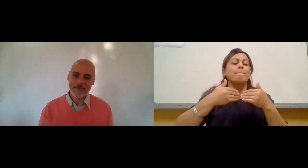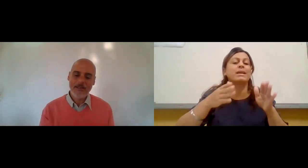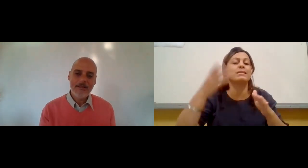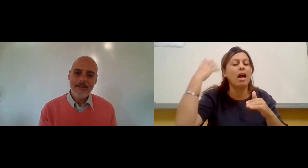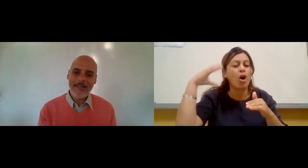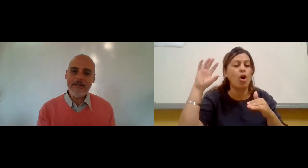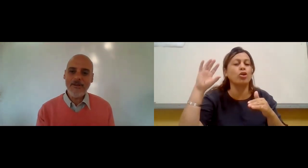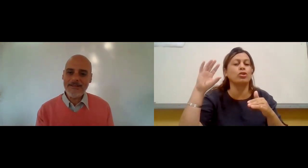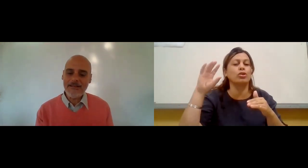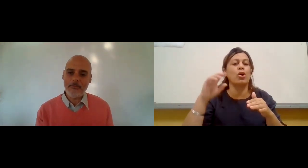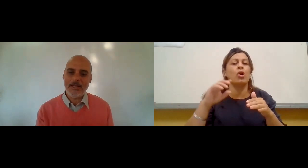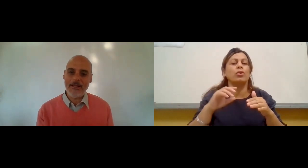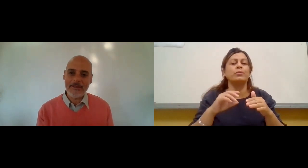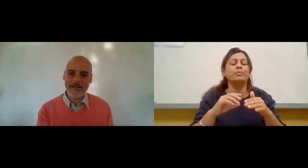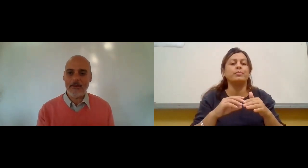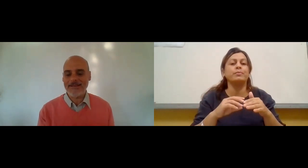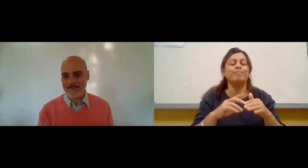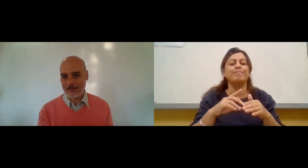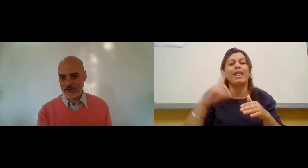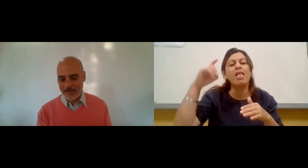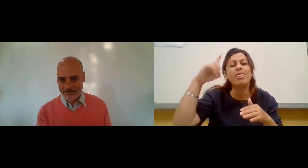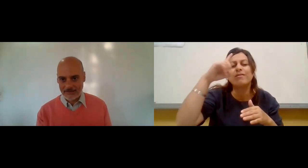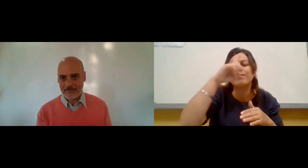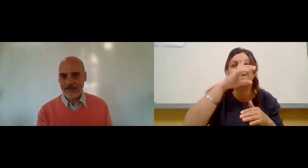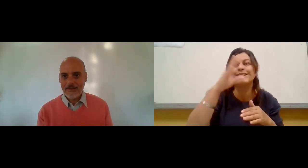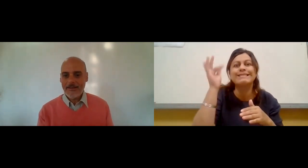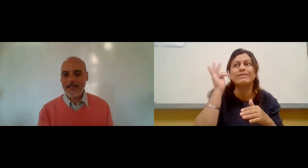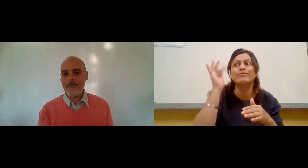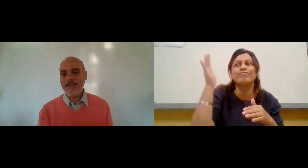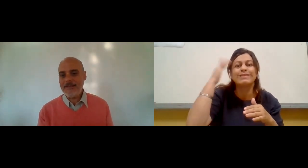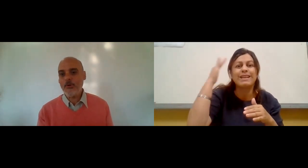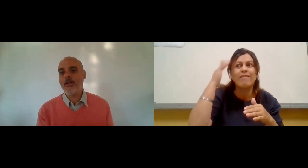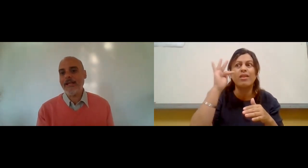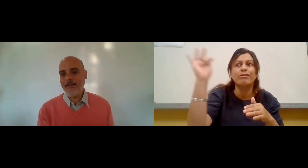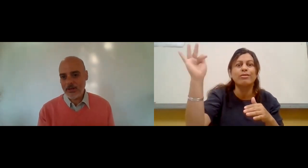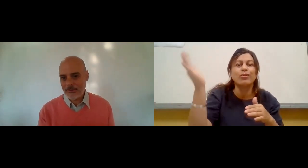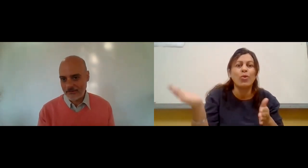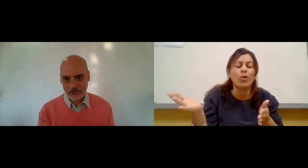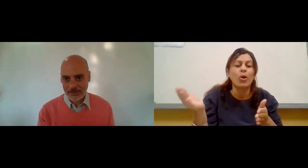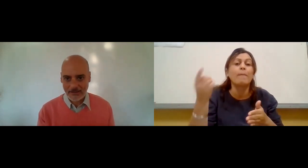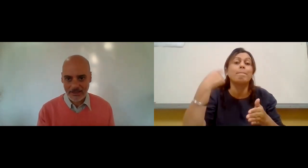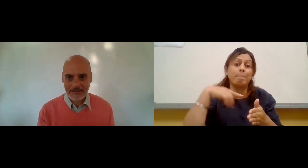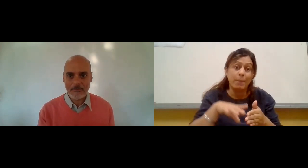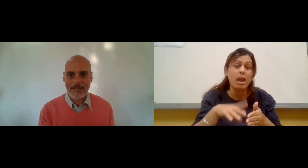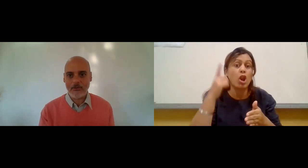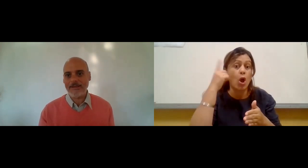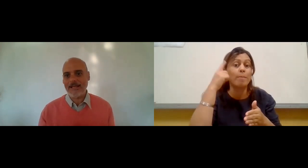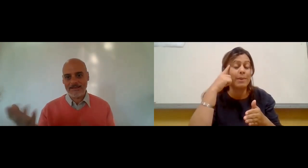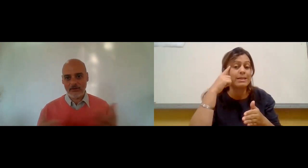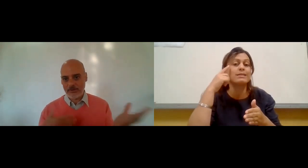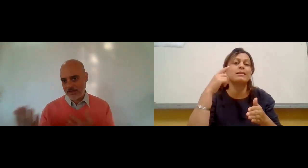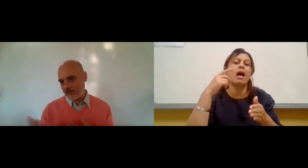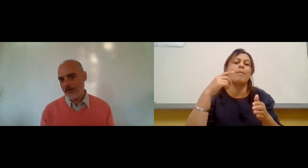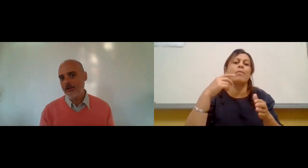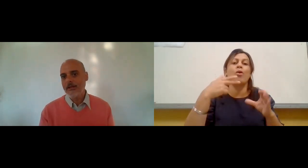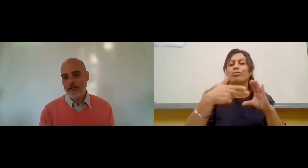otro. Es difícil prever qué va a pasar en el segundo semestre. En principio creemos que va a ser virtual también, para no andar